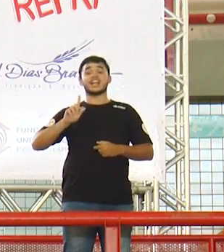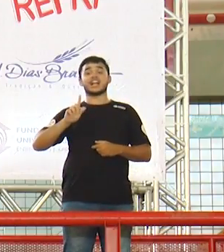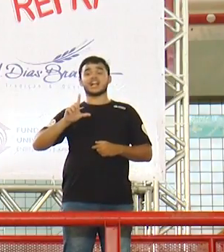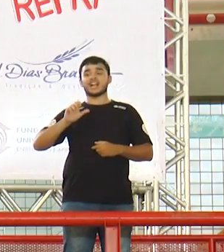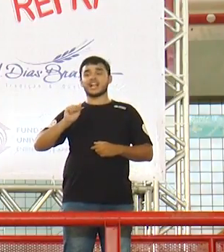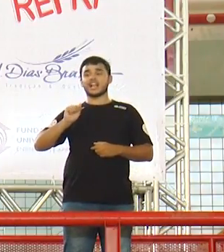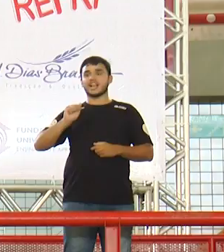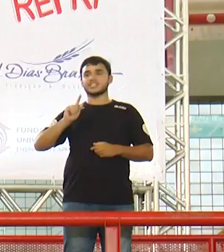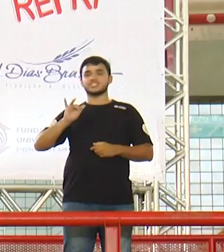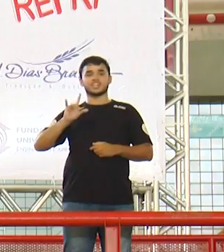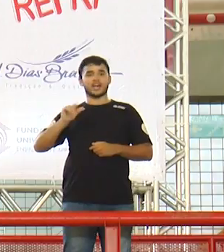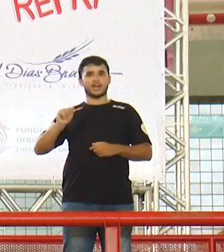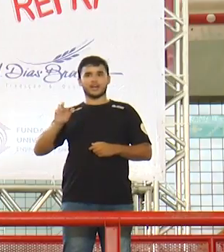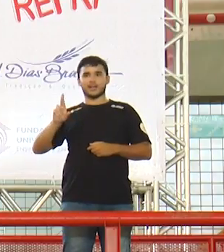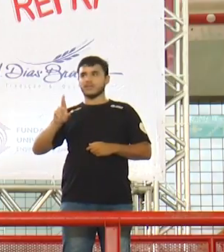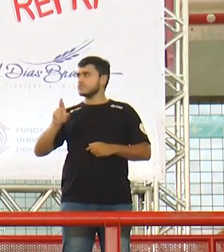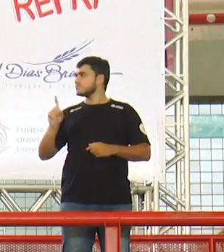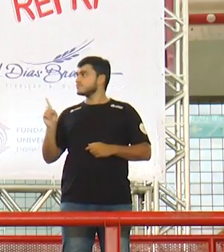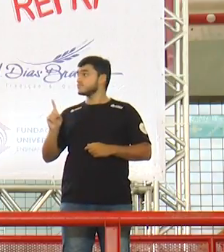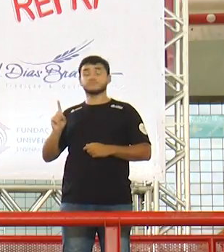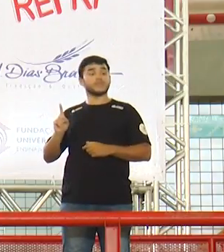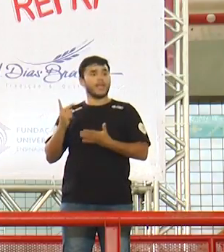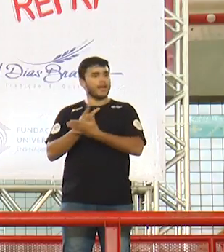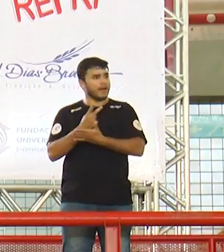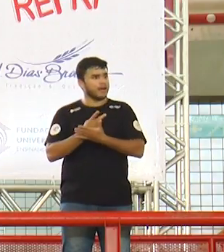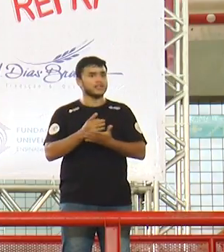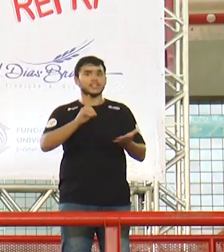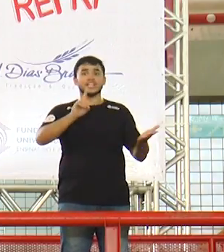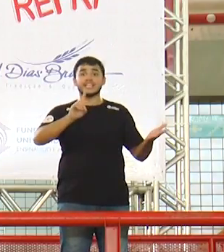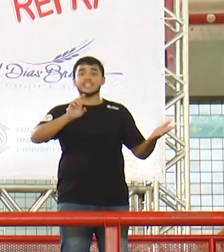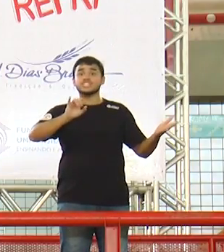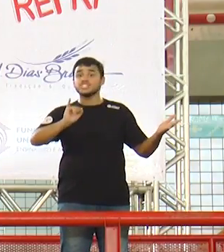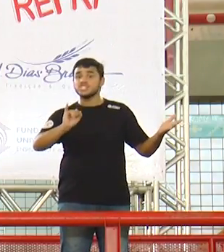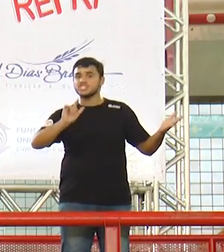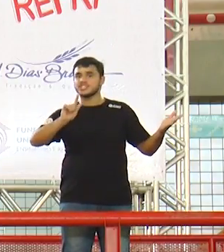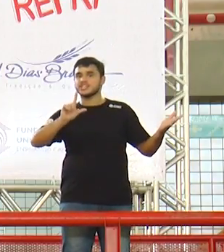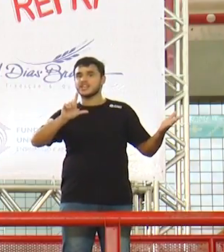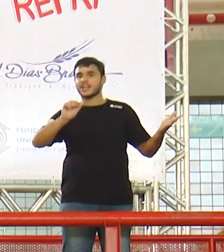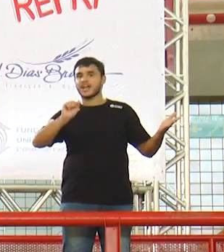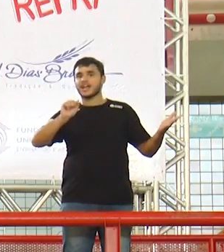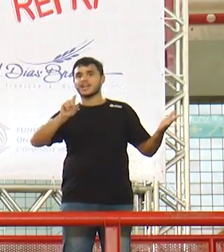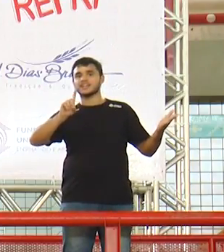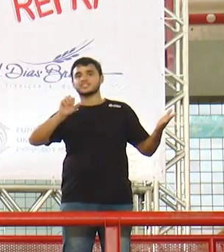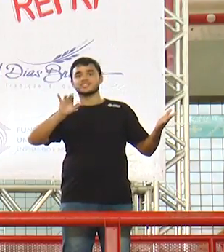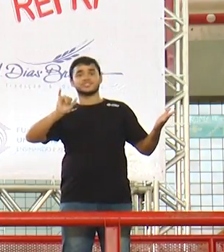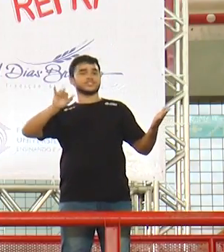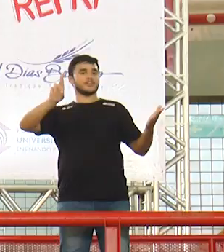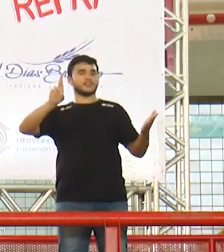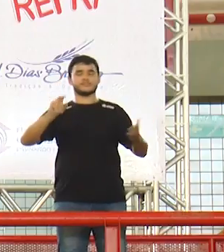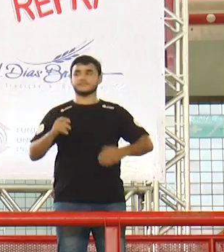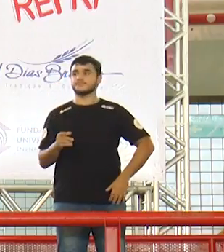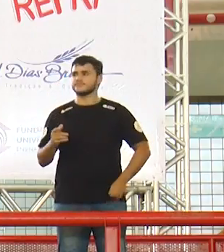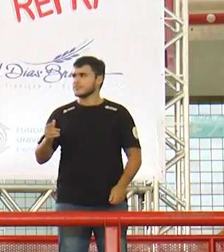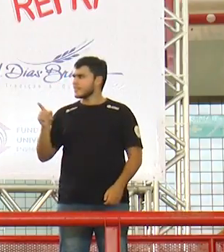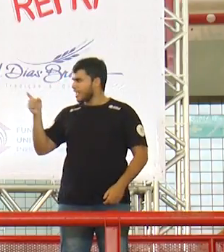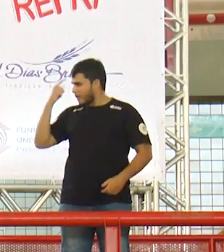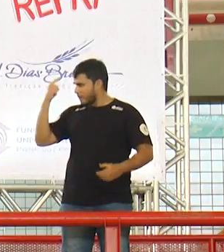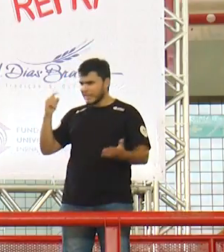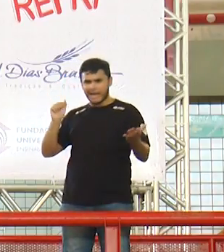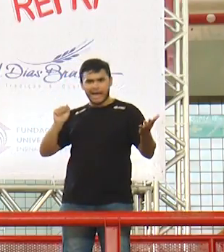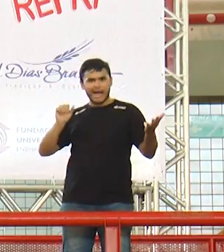Degladiar é o escambau, é digladiar. Você é aficionado nessas coisas. Não é